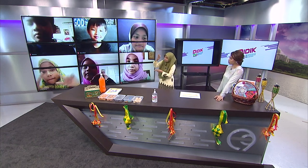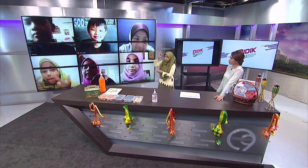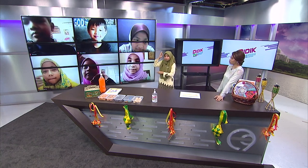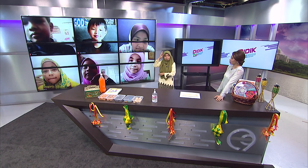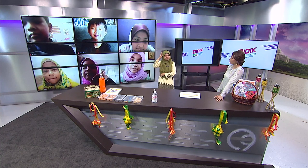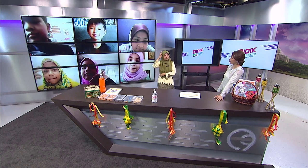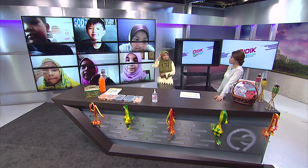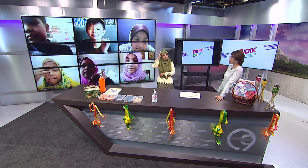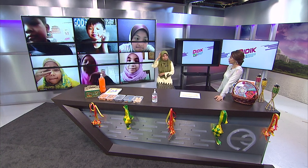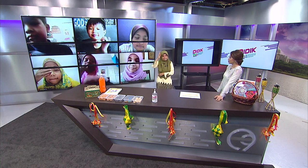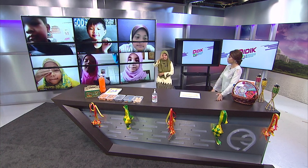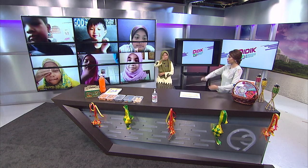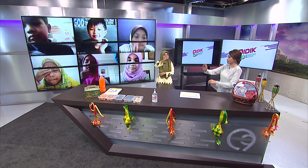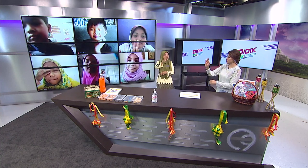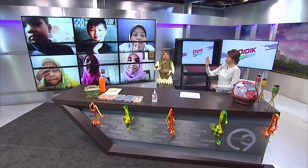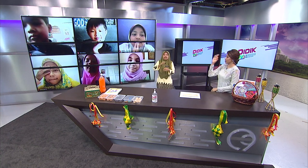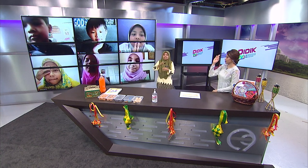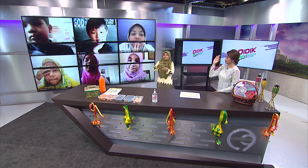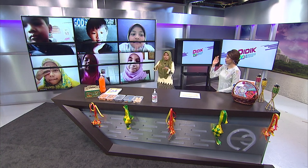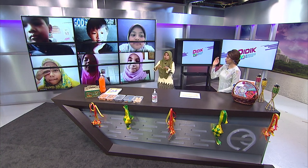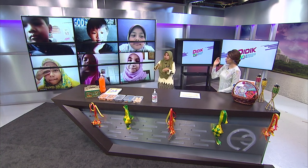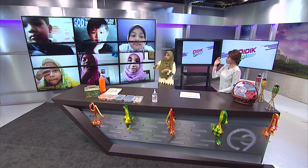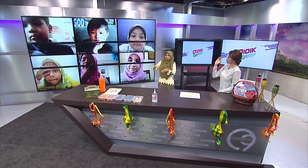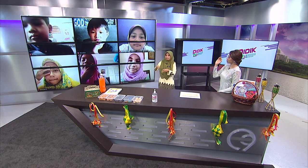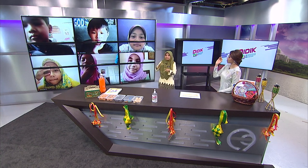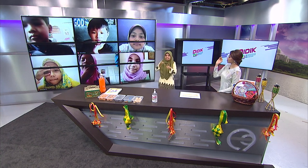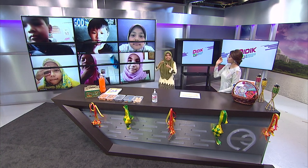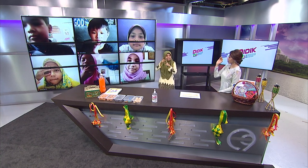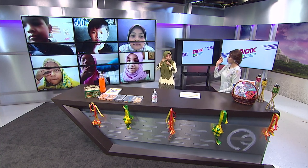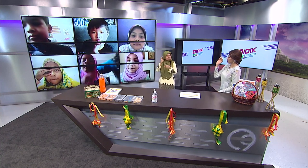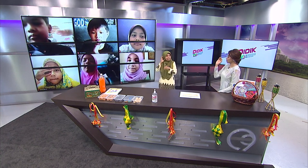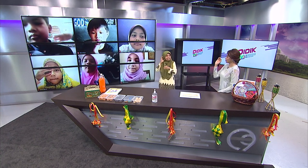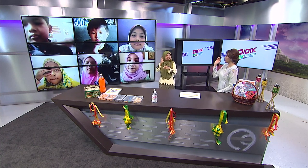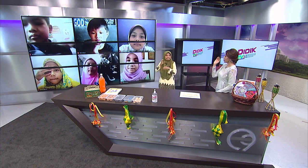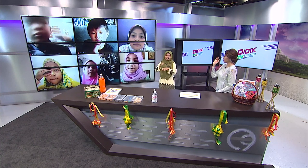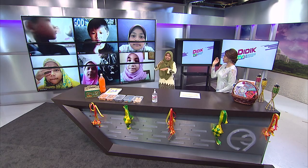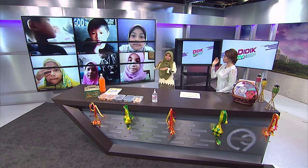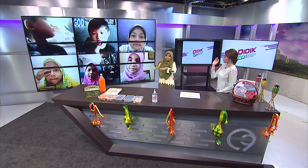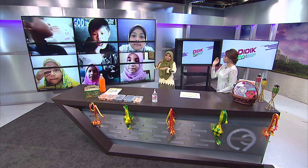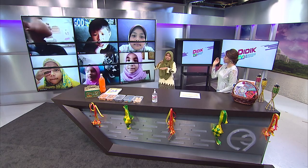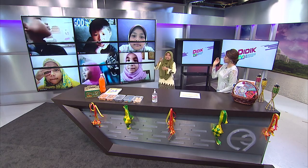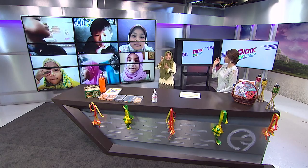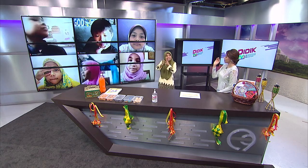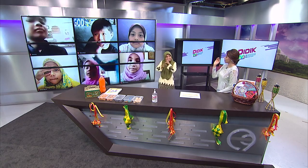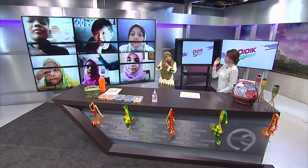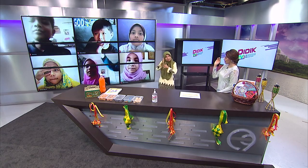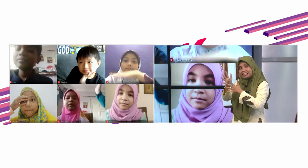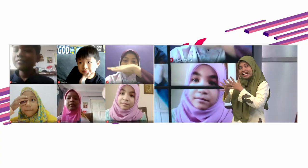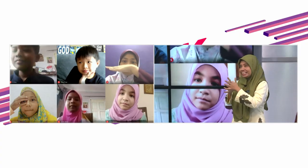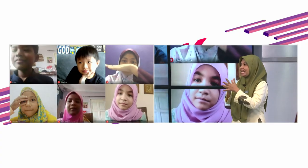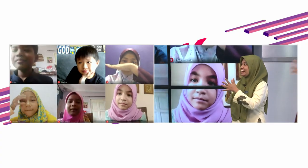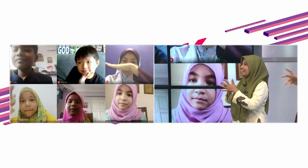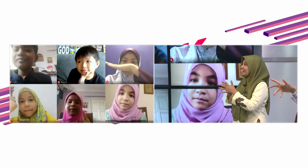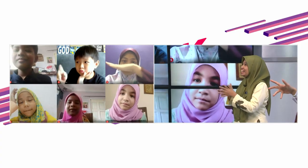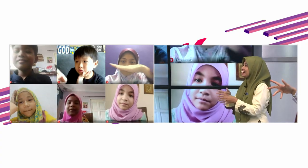Fiz. Fiz. Dia, kalau murid-murid pendidikan khas pendengaran ni, kita ada isyarat. Nama